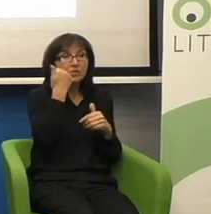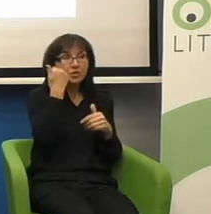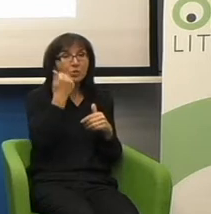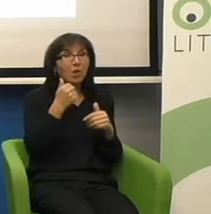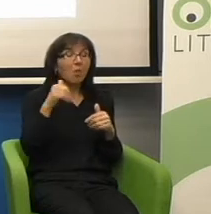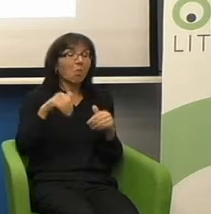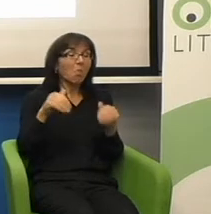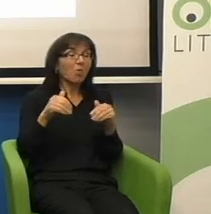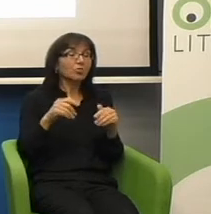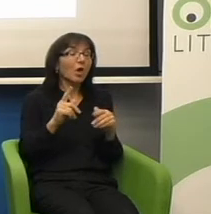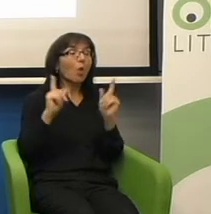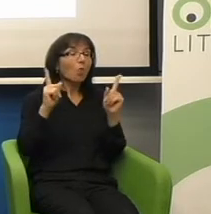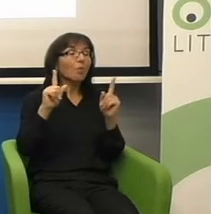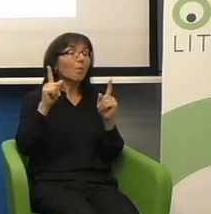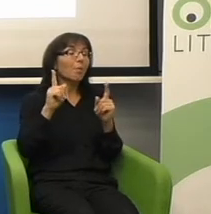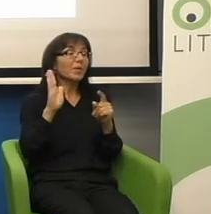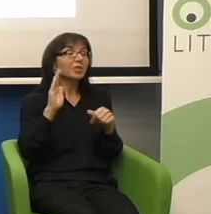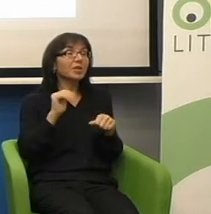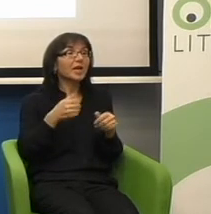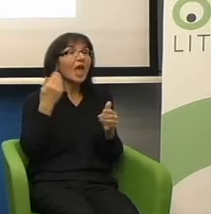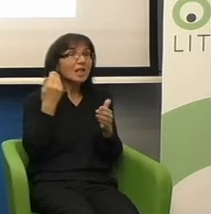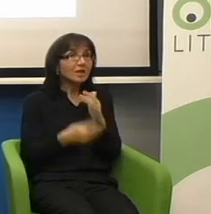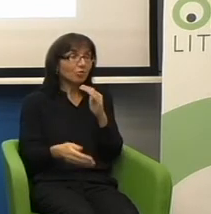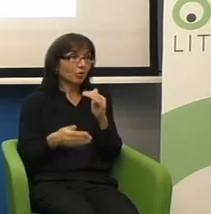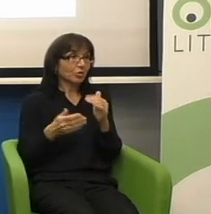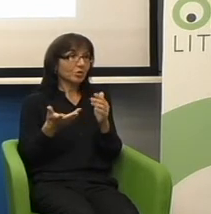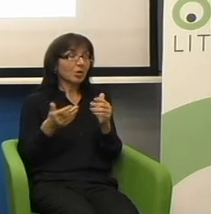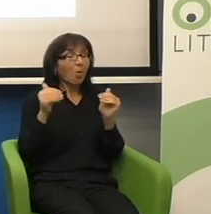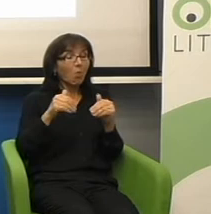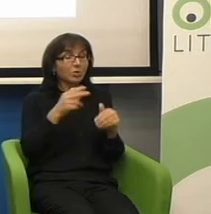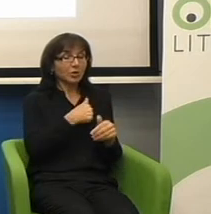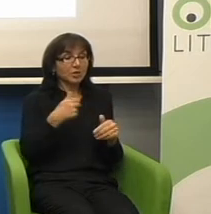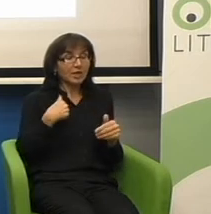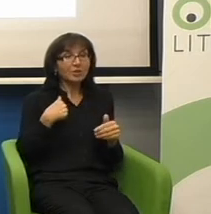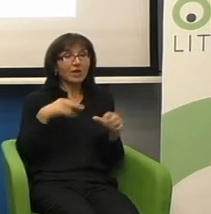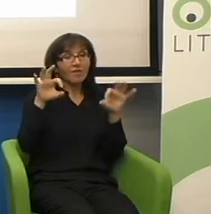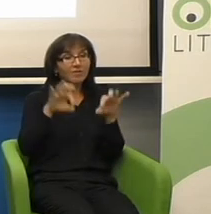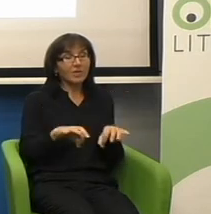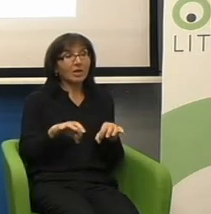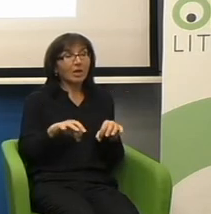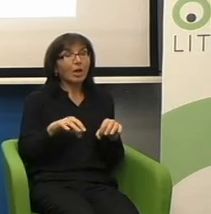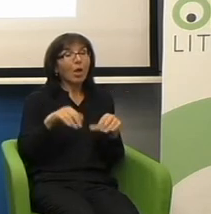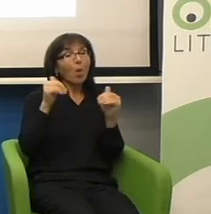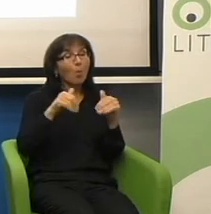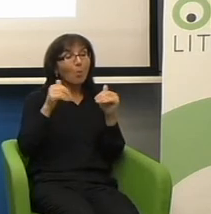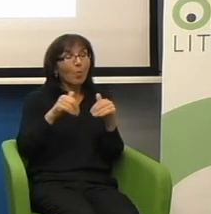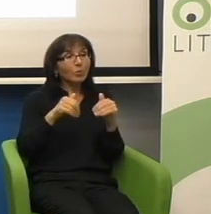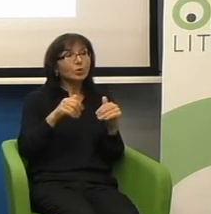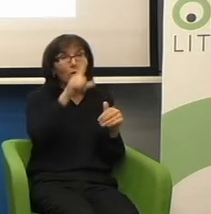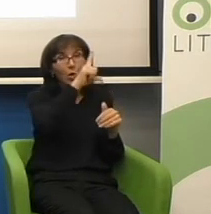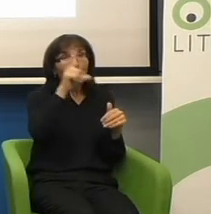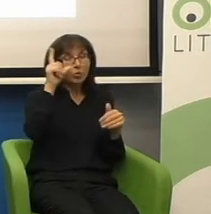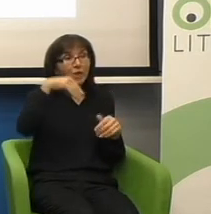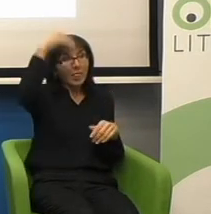uważała, że to w jakiś sposób jej zaszkodzi. Może to jest nasza wina. A może ludzie się nauczyli żyć ze swoimi zmienionymi biografiami, że